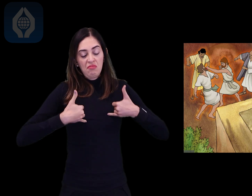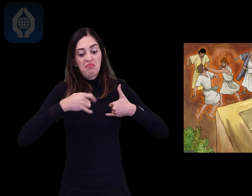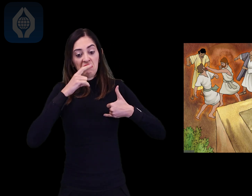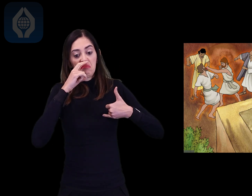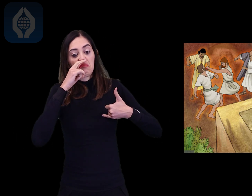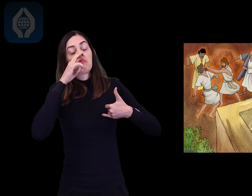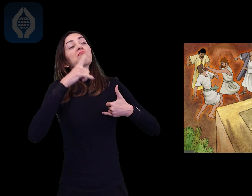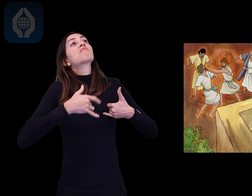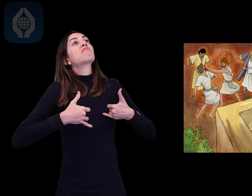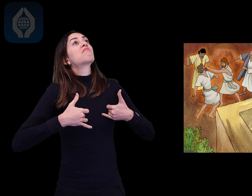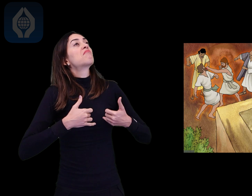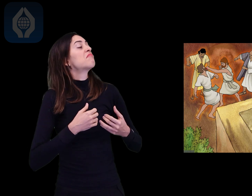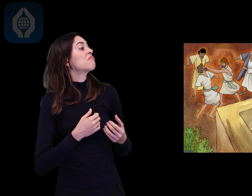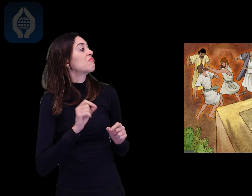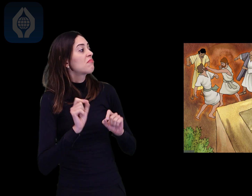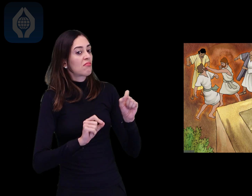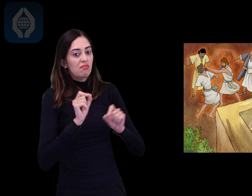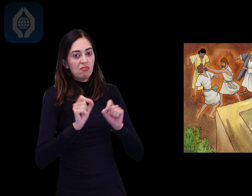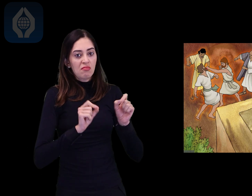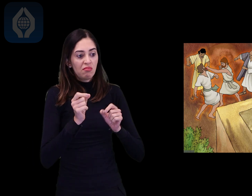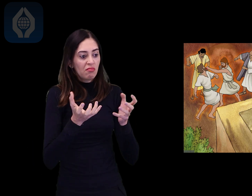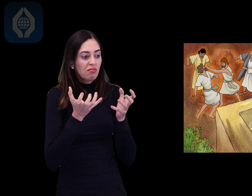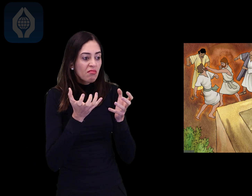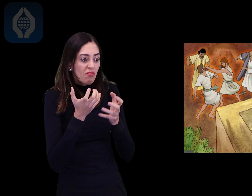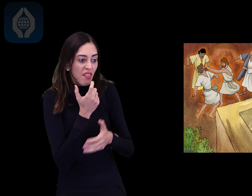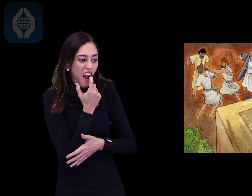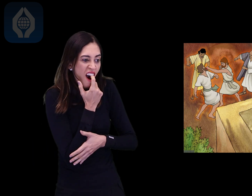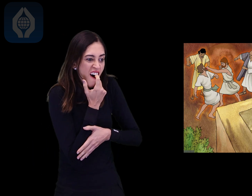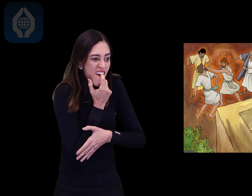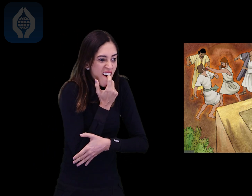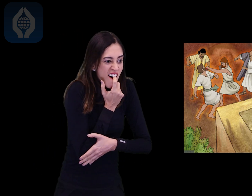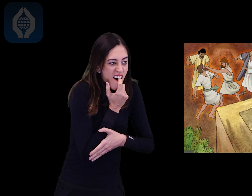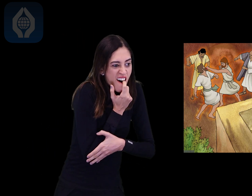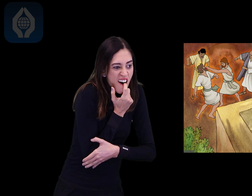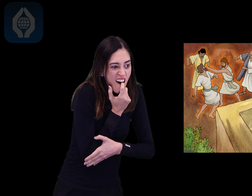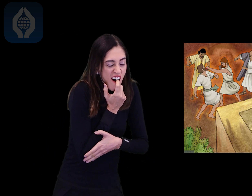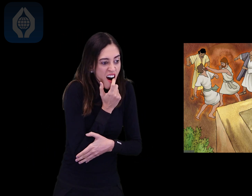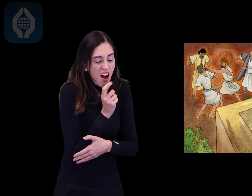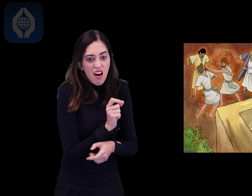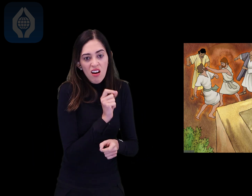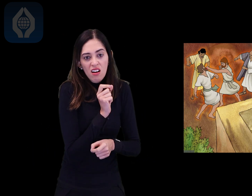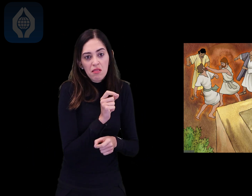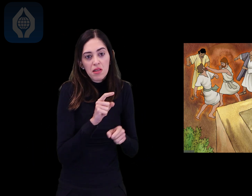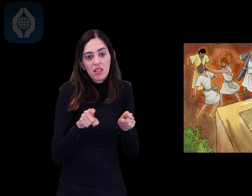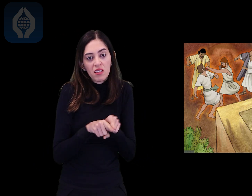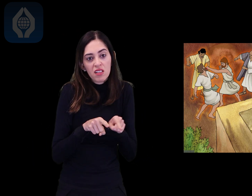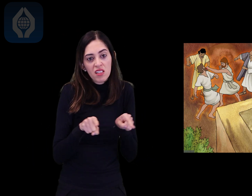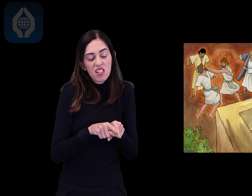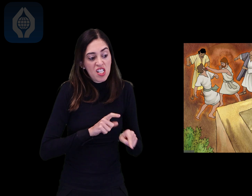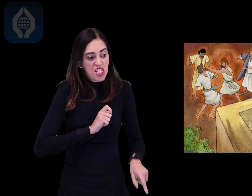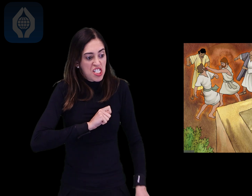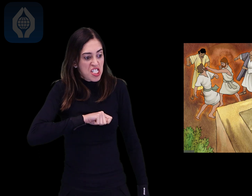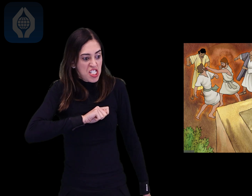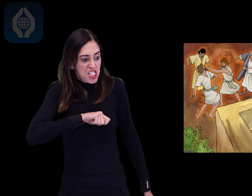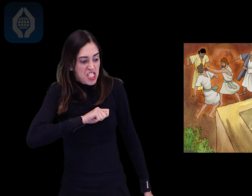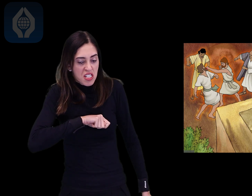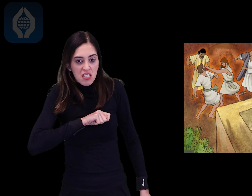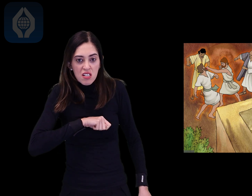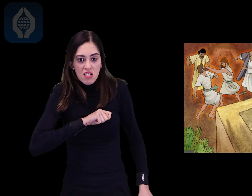vaidosos. Cobiçavam o que as outras pessoas tinham. Eram ciumentos e cheios de ódio no trato com outras pessoas. Discutiam